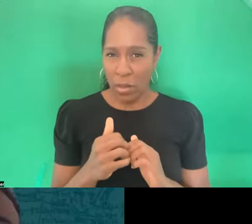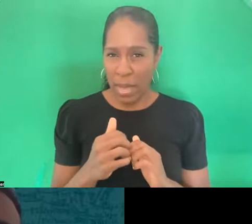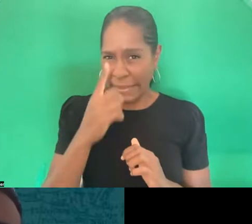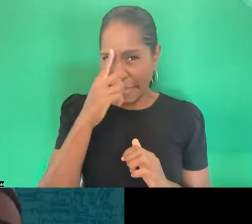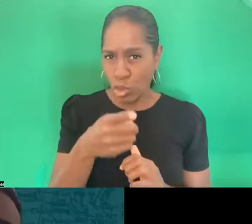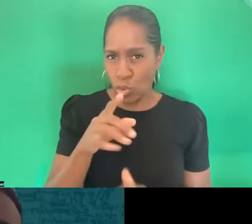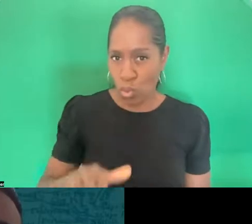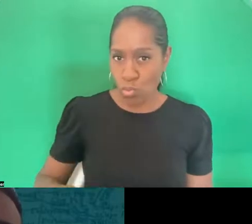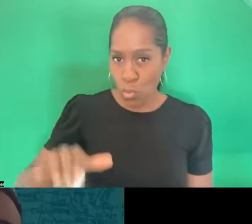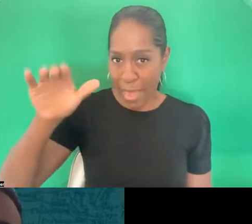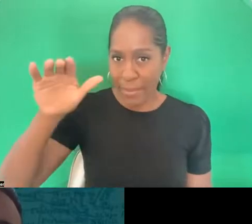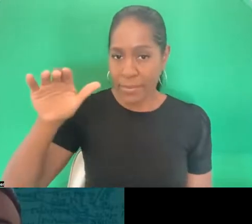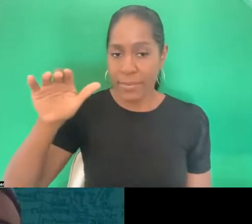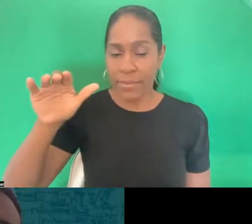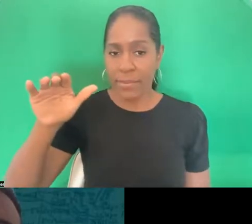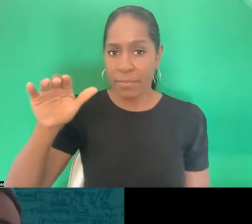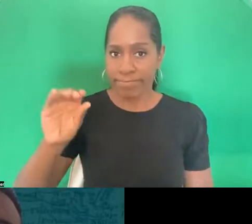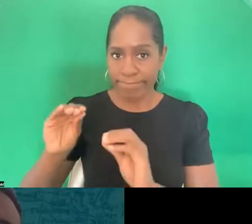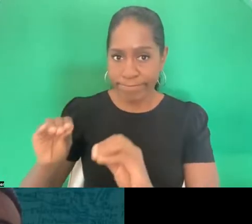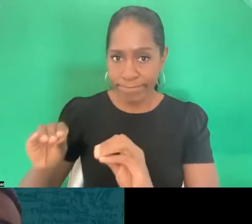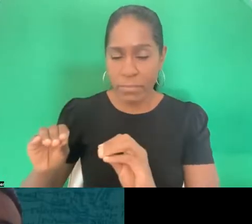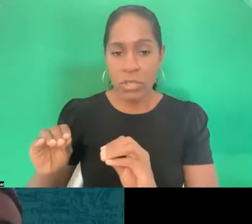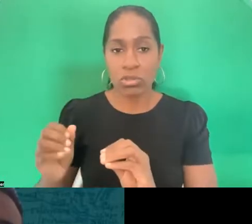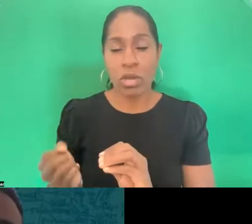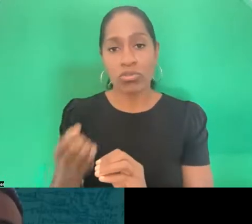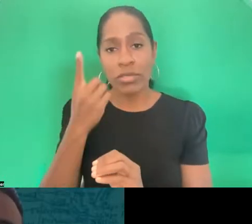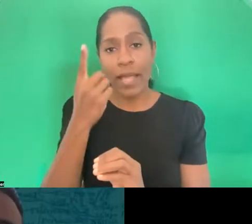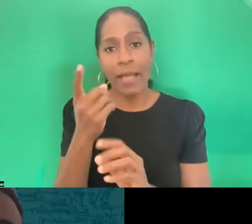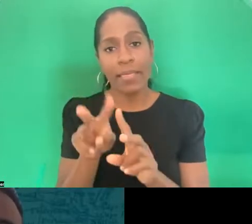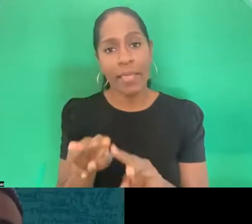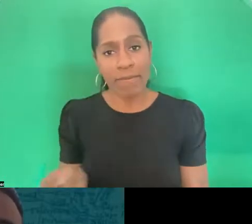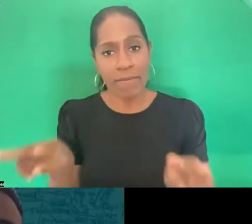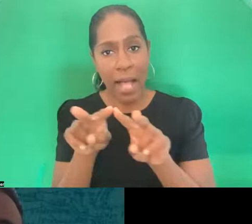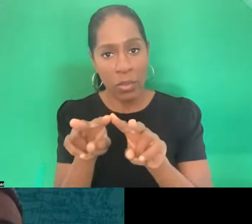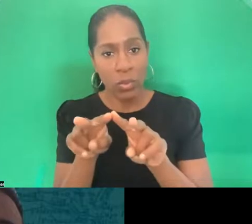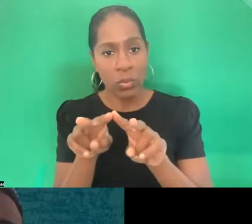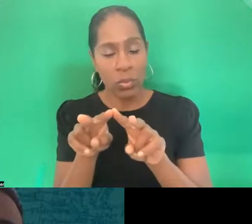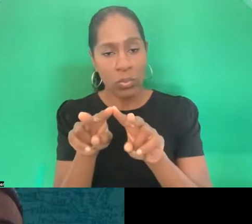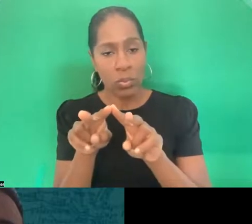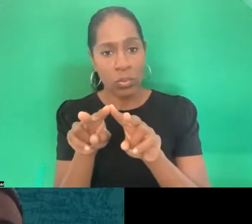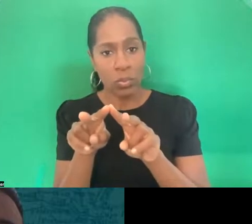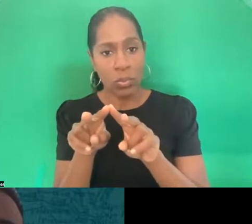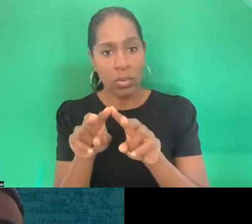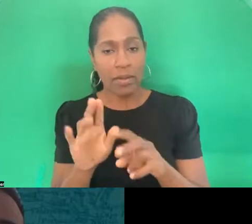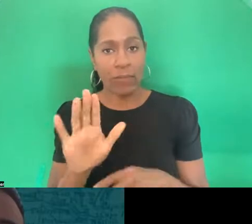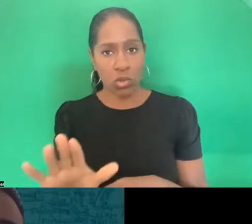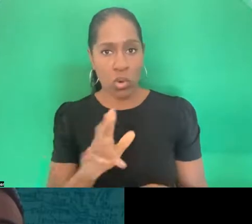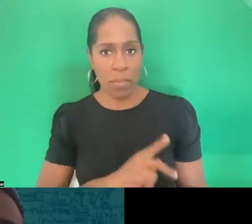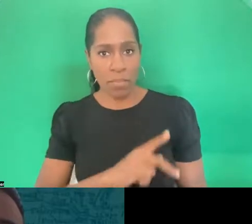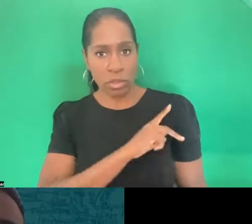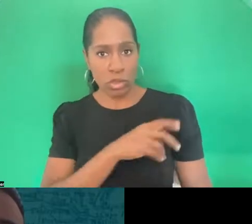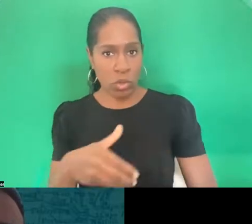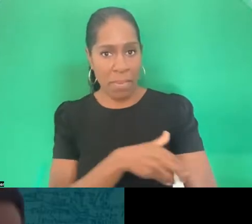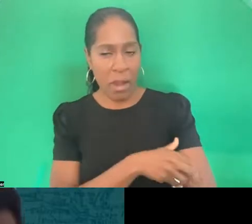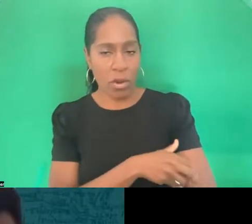te crearon creo que te crearon de modo en el que entendías el valor